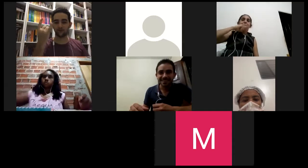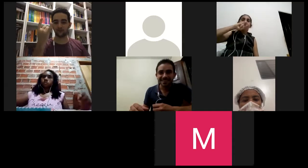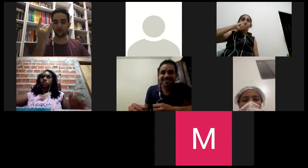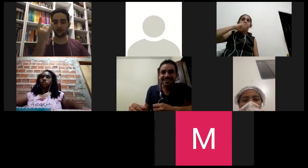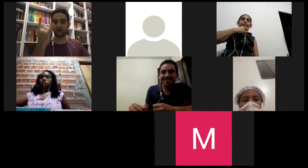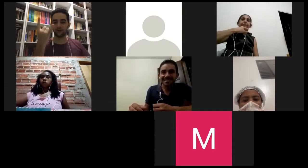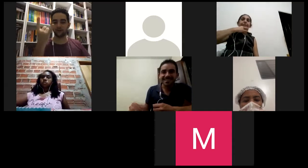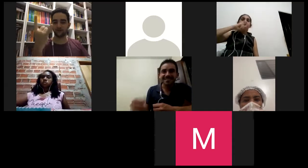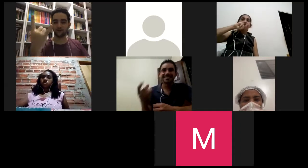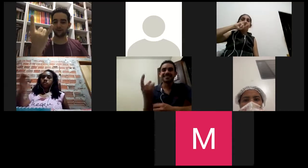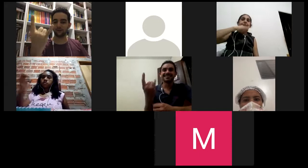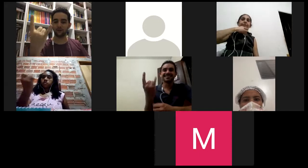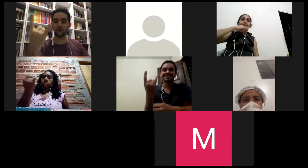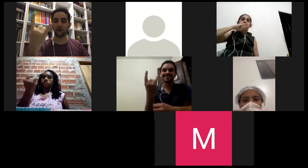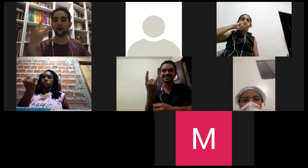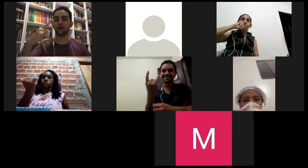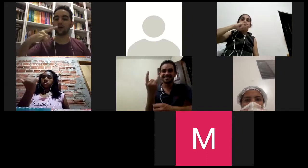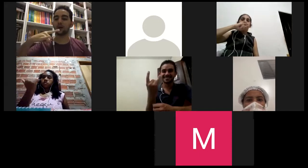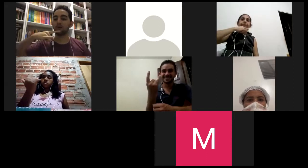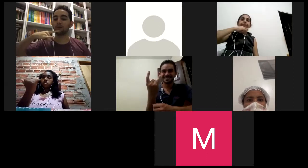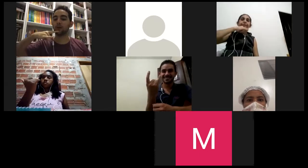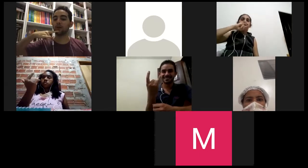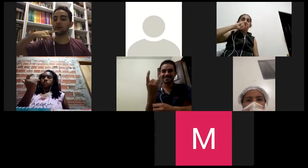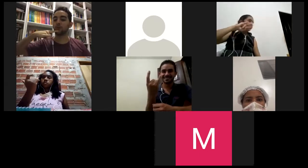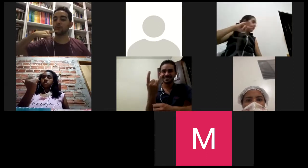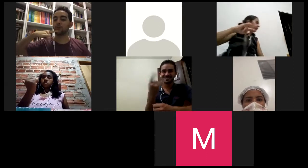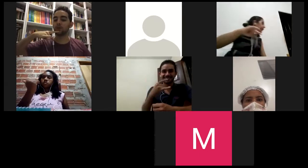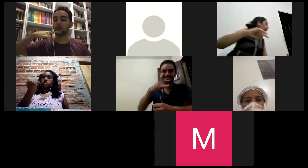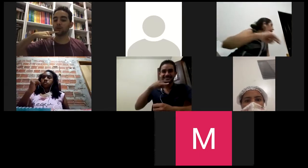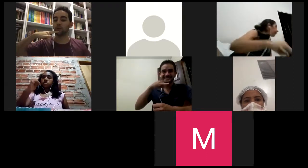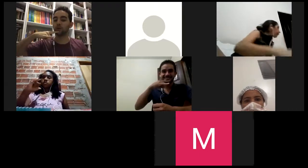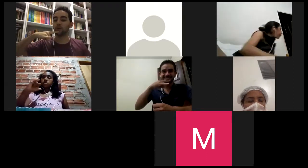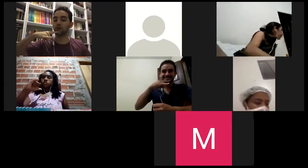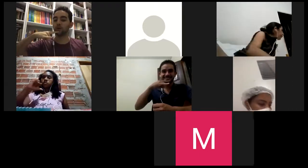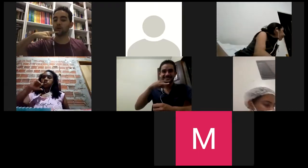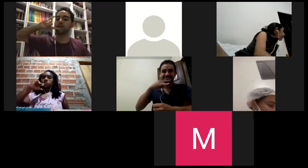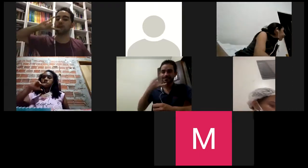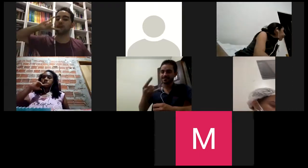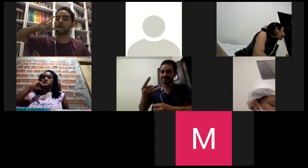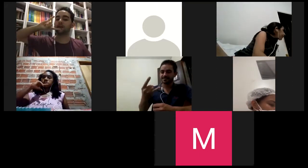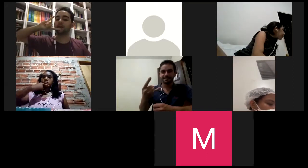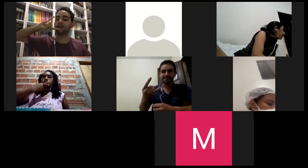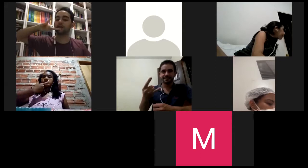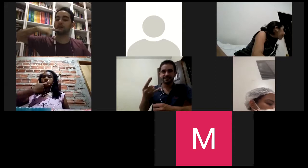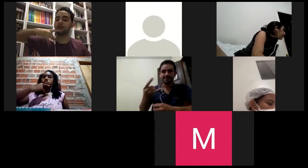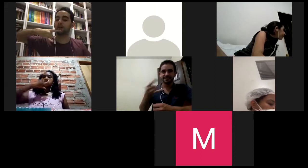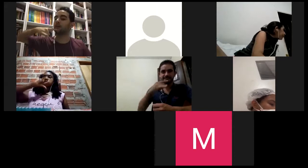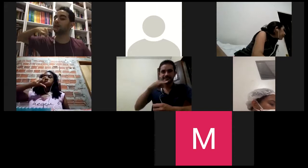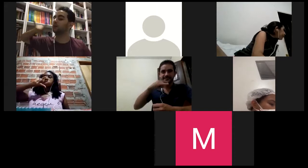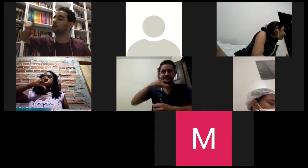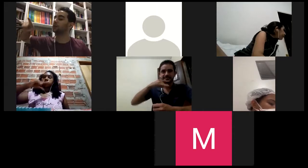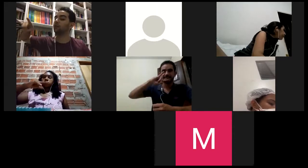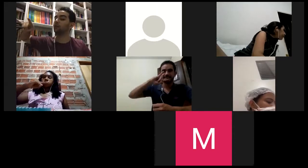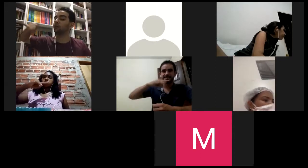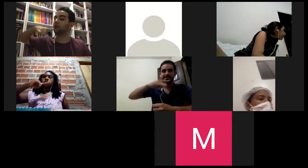O chifrinho. Aí coloca aqui no queixo o indicador e vira.